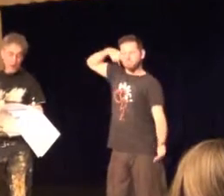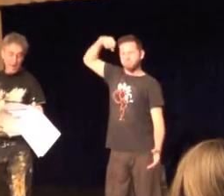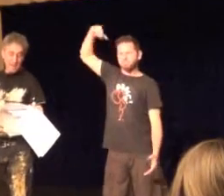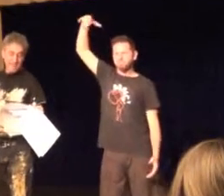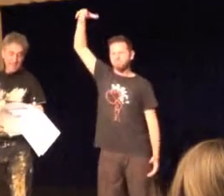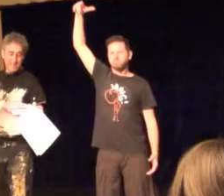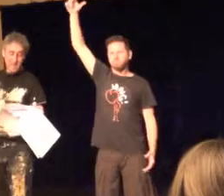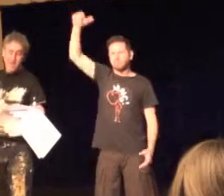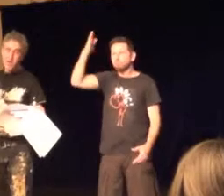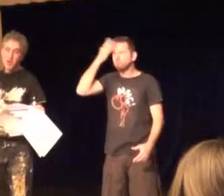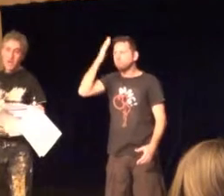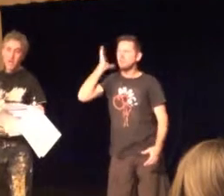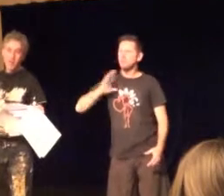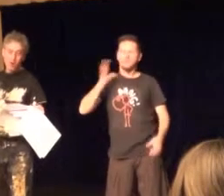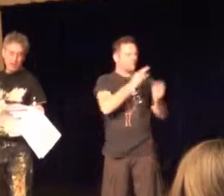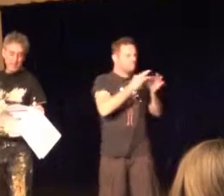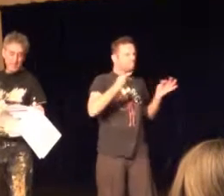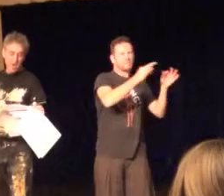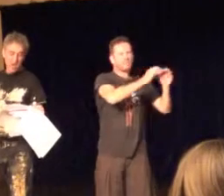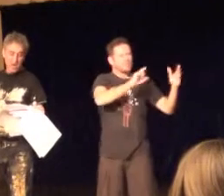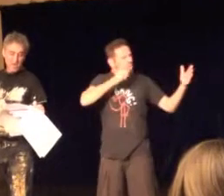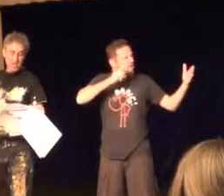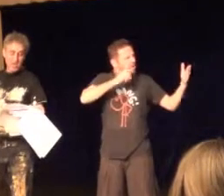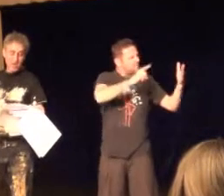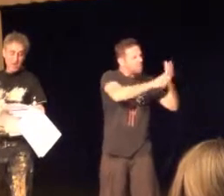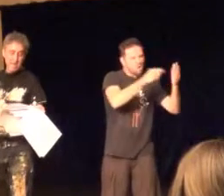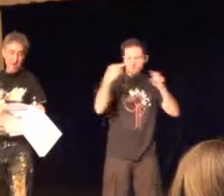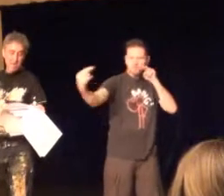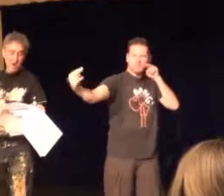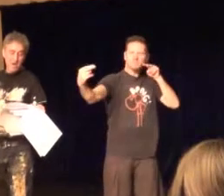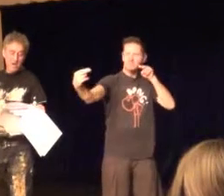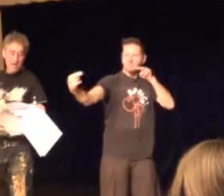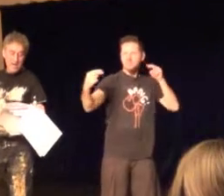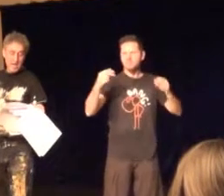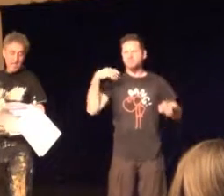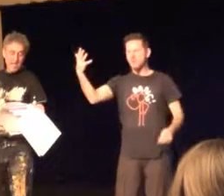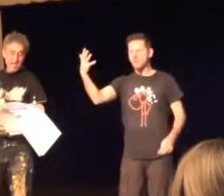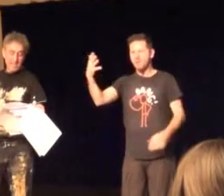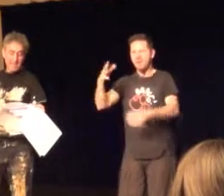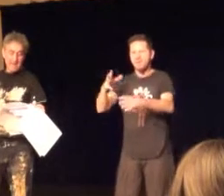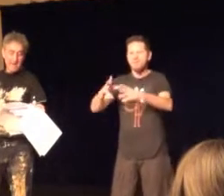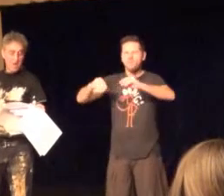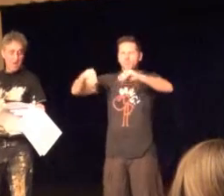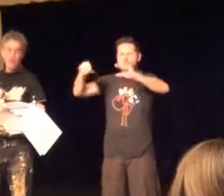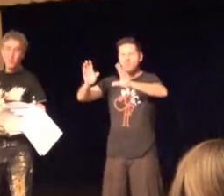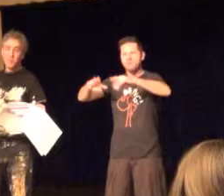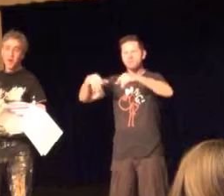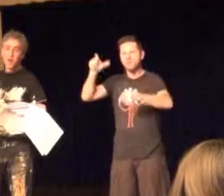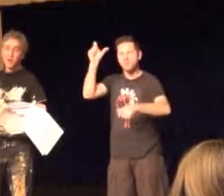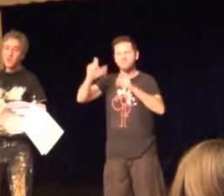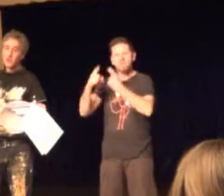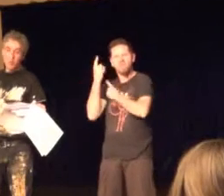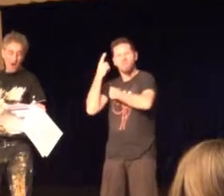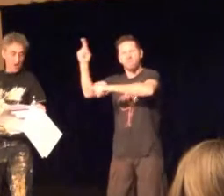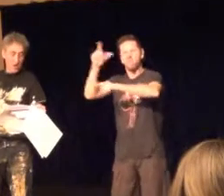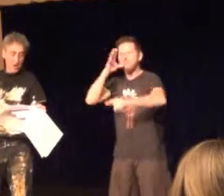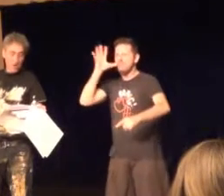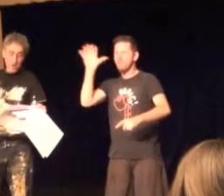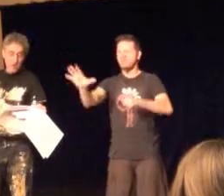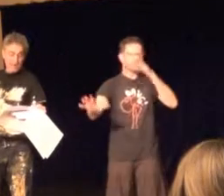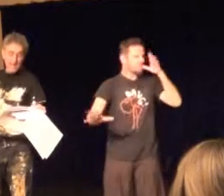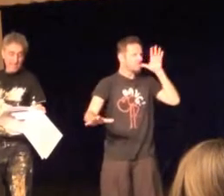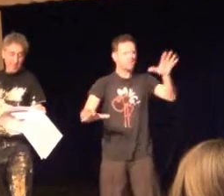le fond de la pièce et le regard concupiscent. J'ai connu les mains molles, les plaintes et les haines.